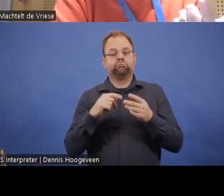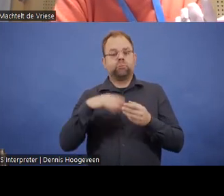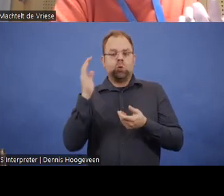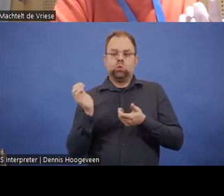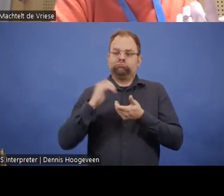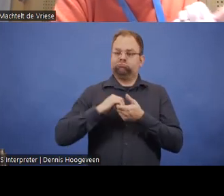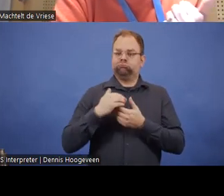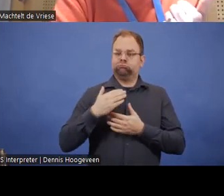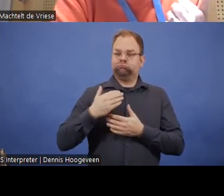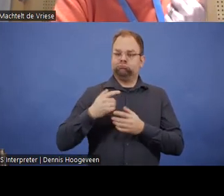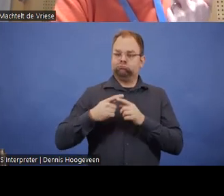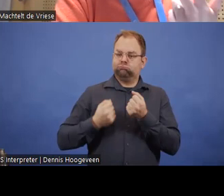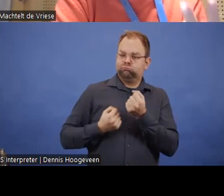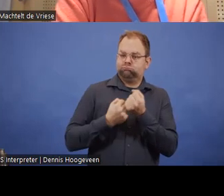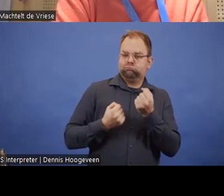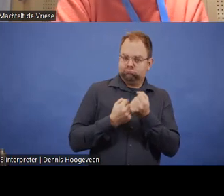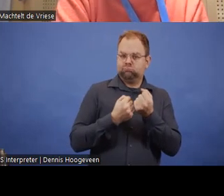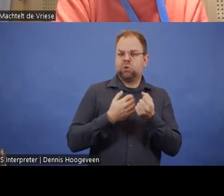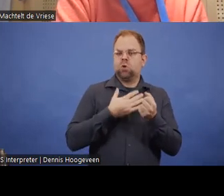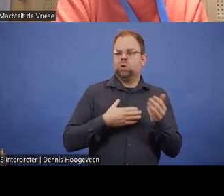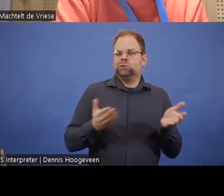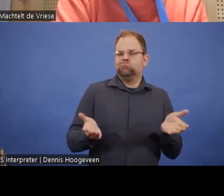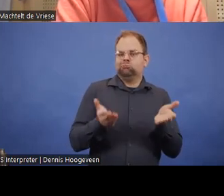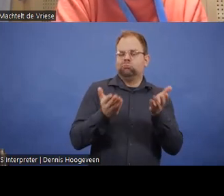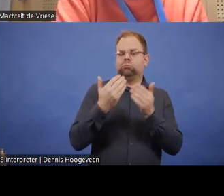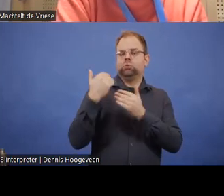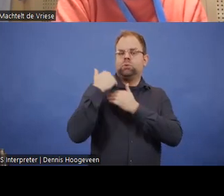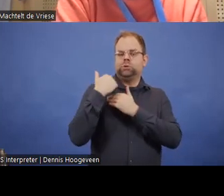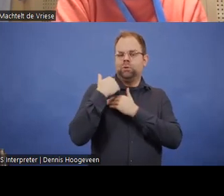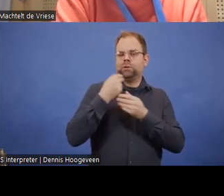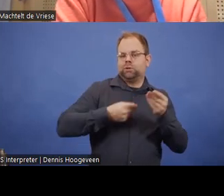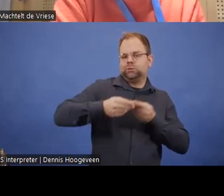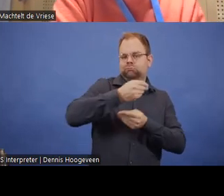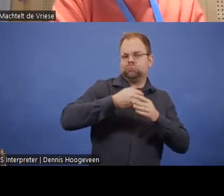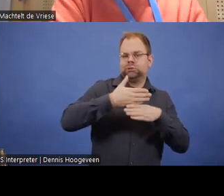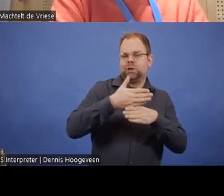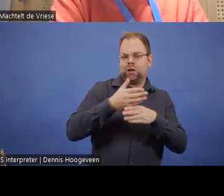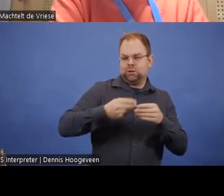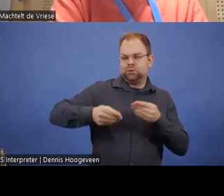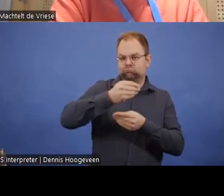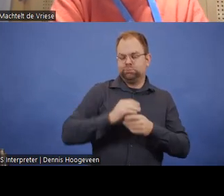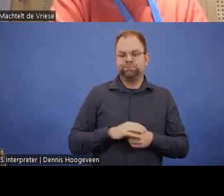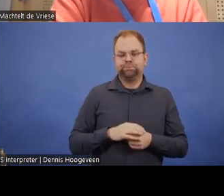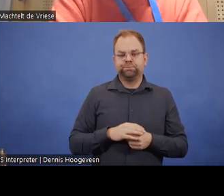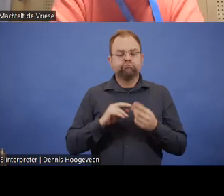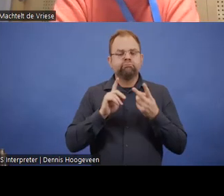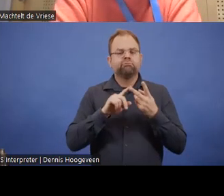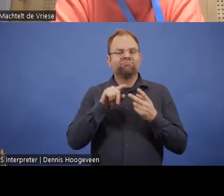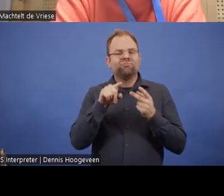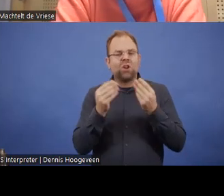compartida. En cuanto a los cuantificables, estos plegados incluyen